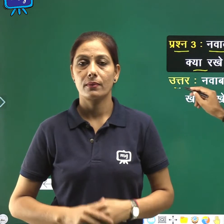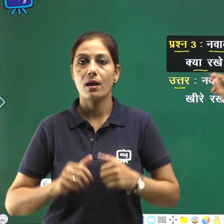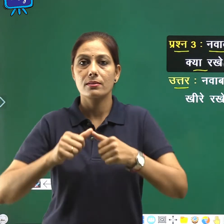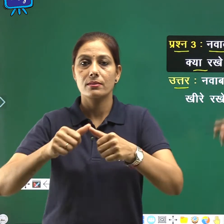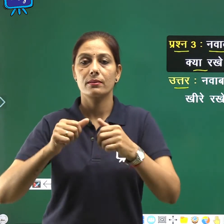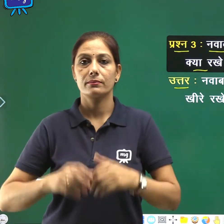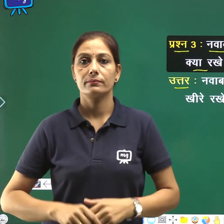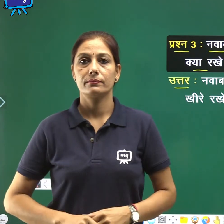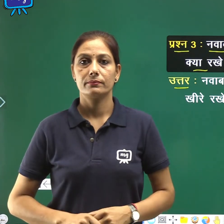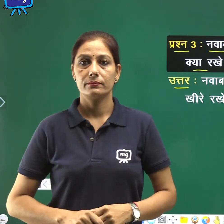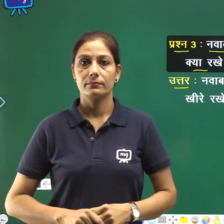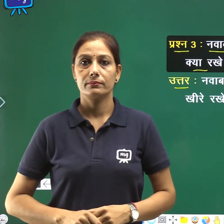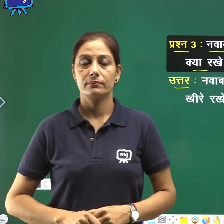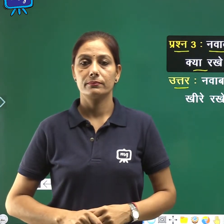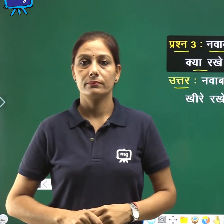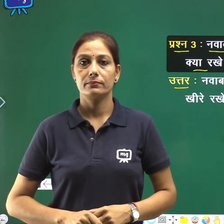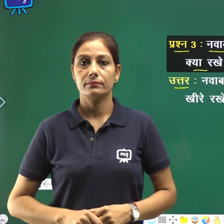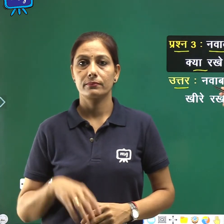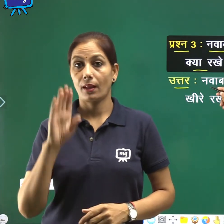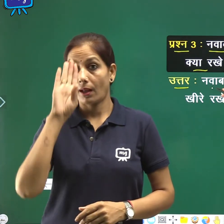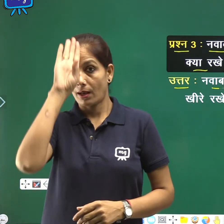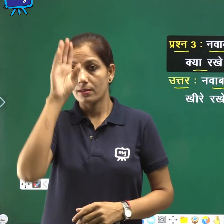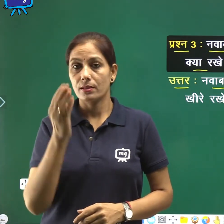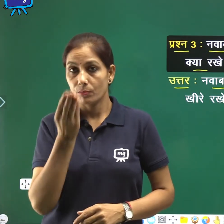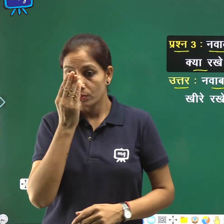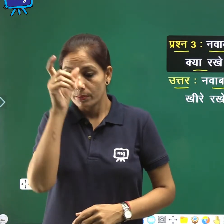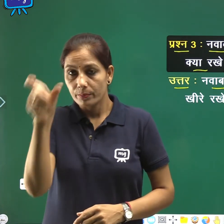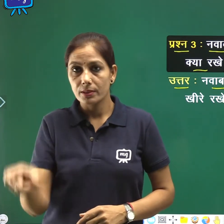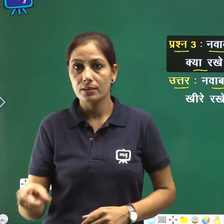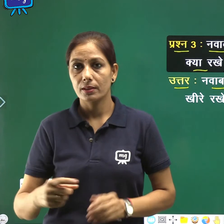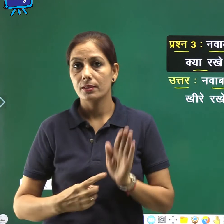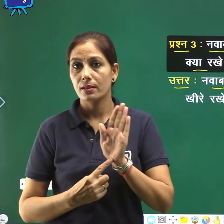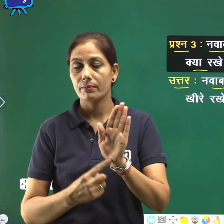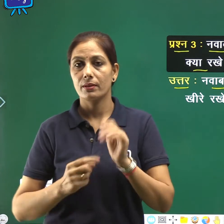उत्तर है नवाब साहब के सामने